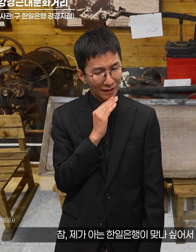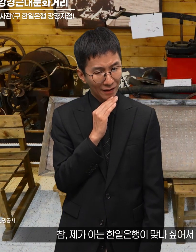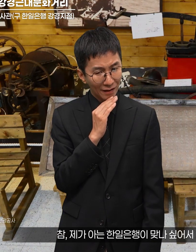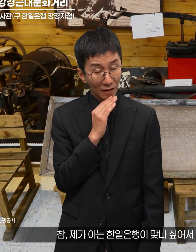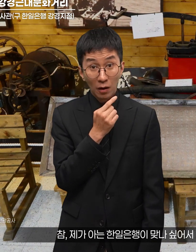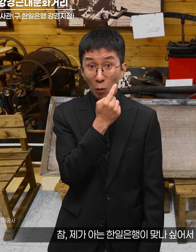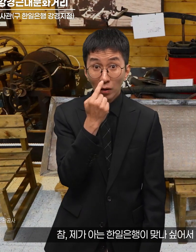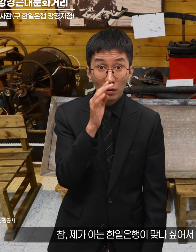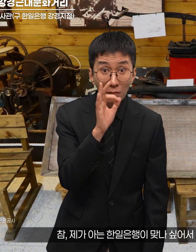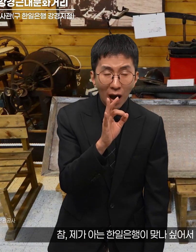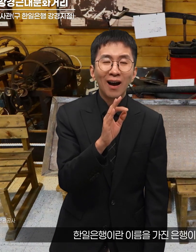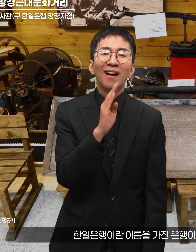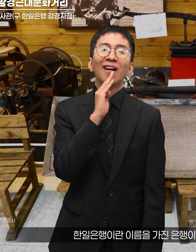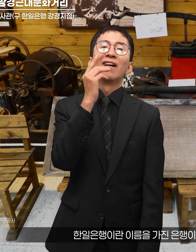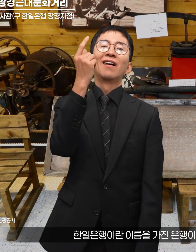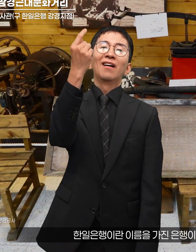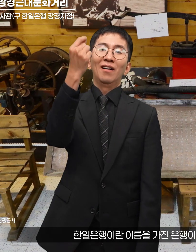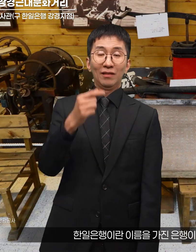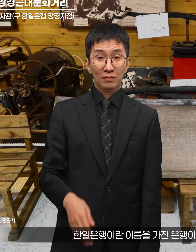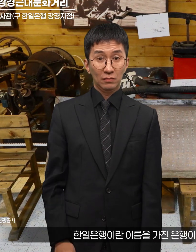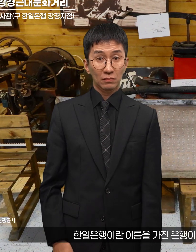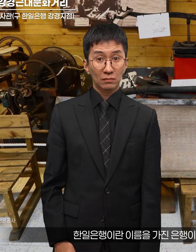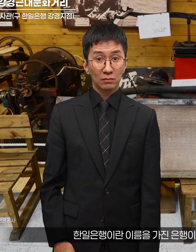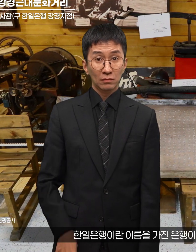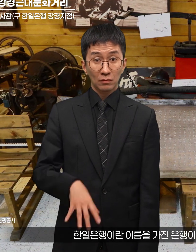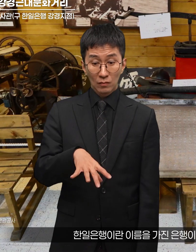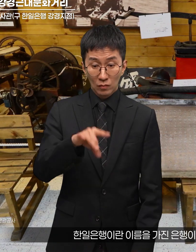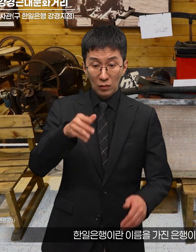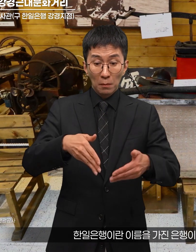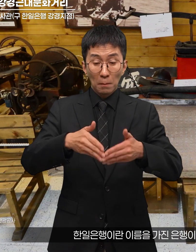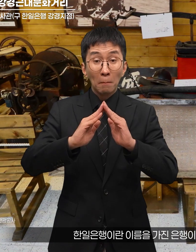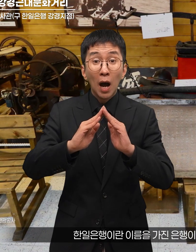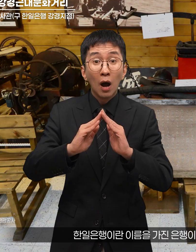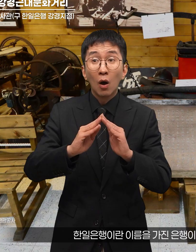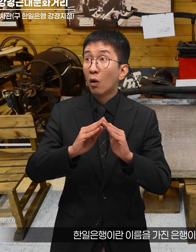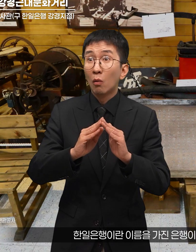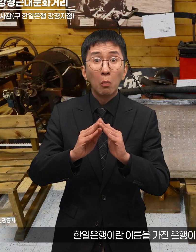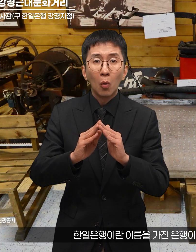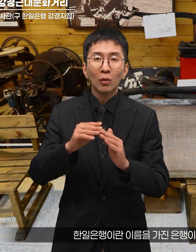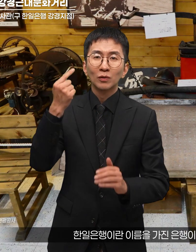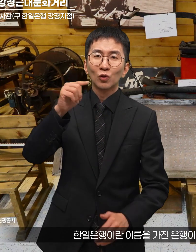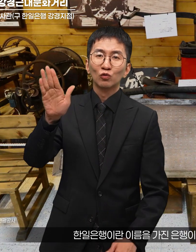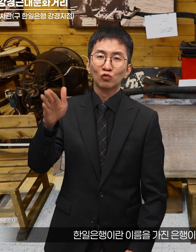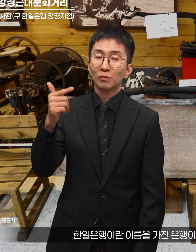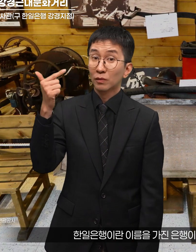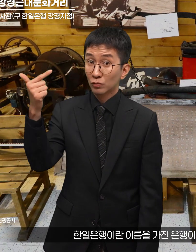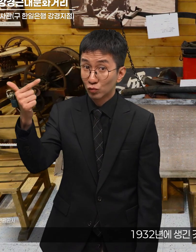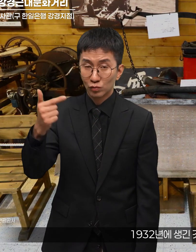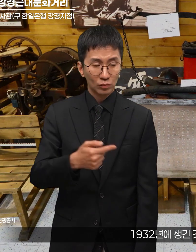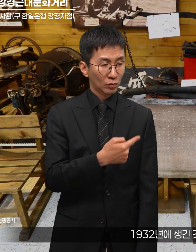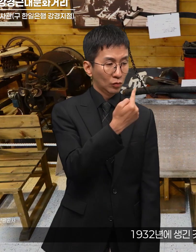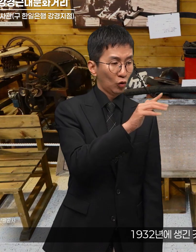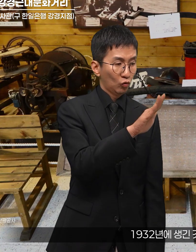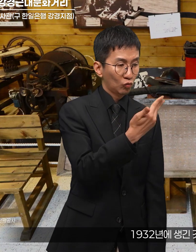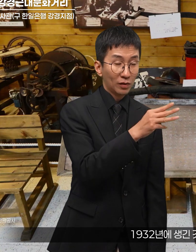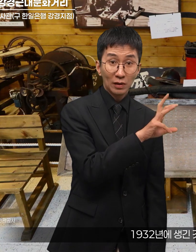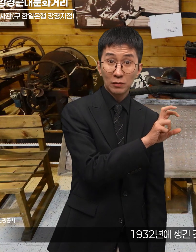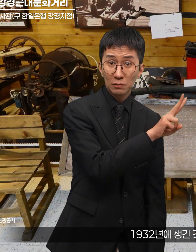맞습니다. 한일은행이란 이름을 가진 은행이 1906년에 생긴 것이 있고 1932년에 생긴